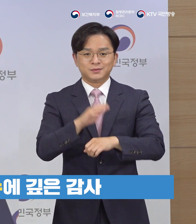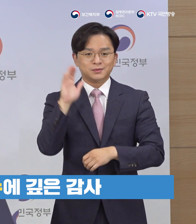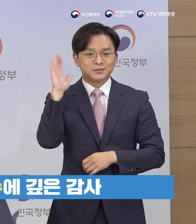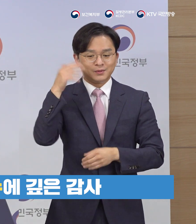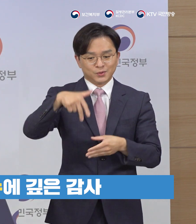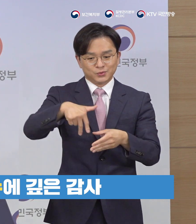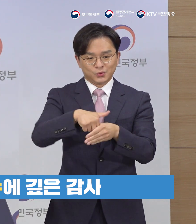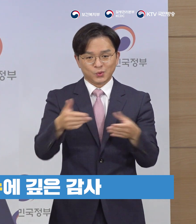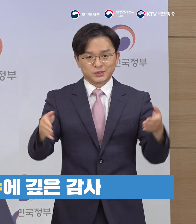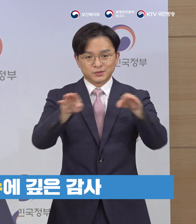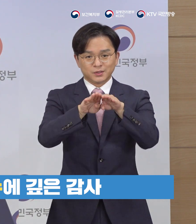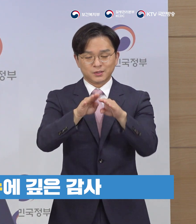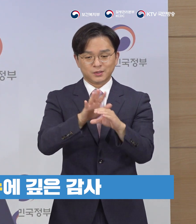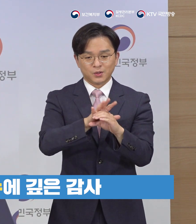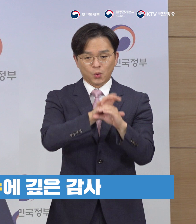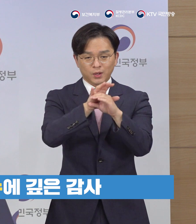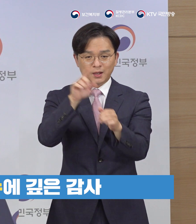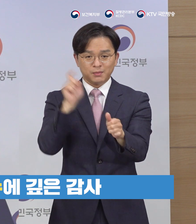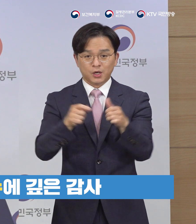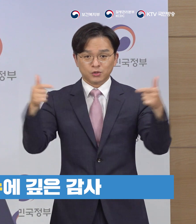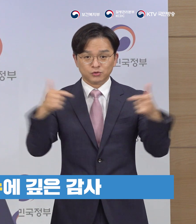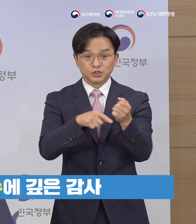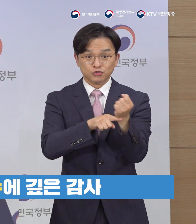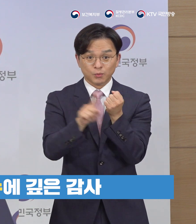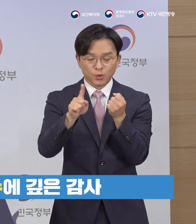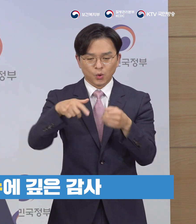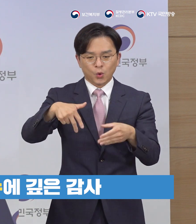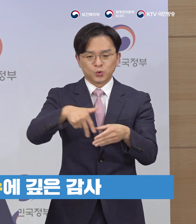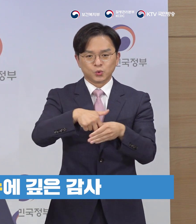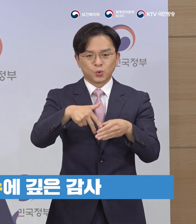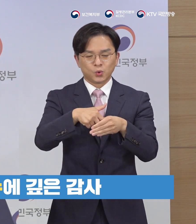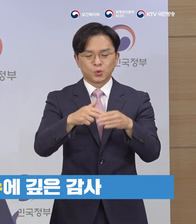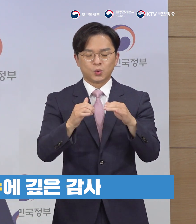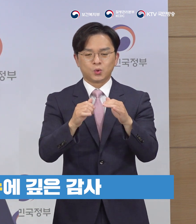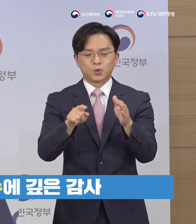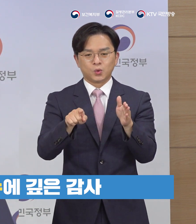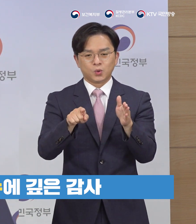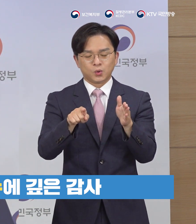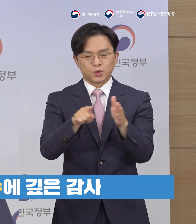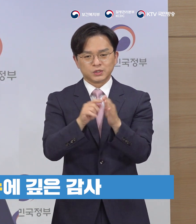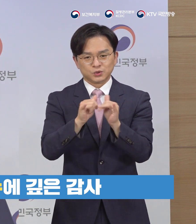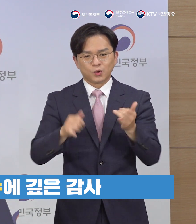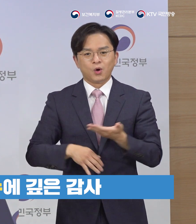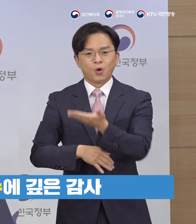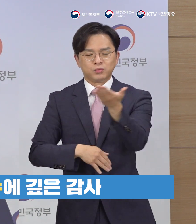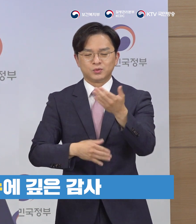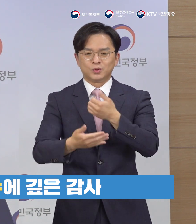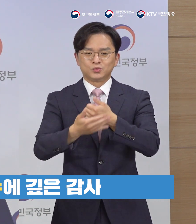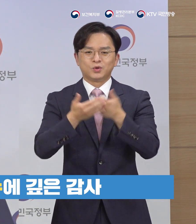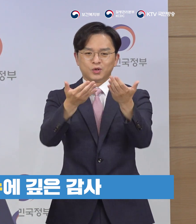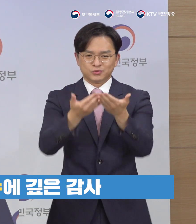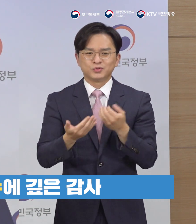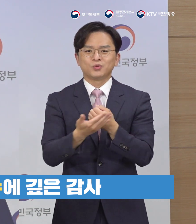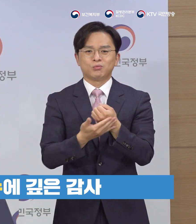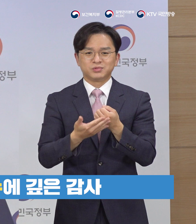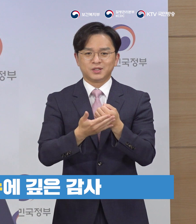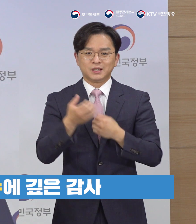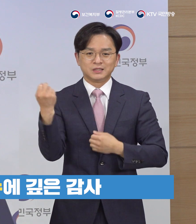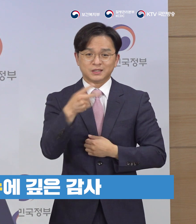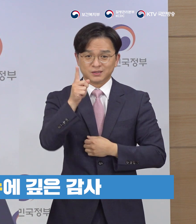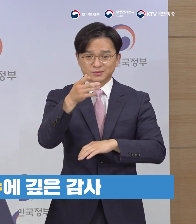주셨습니다. 최근 종교시설에서의 집단 감염 사례가 크게 줄어든 것도 이 덕분이라